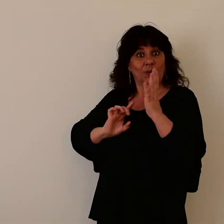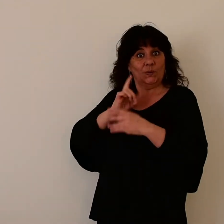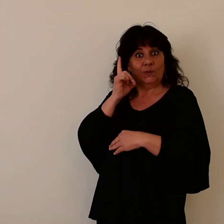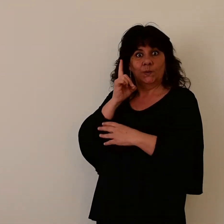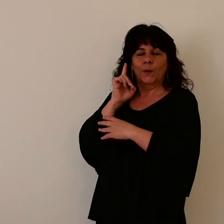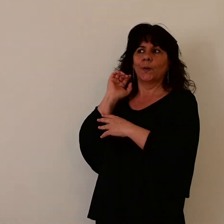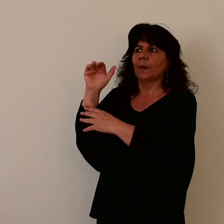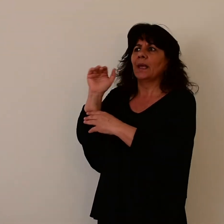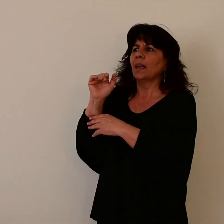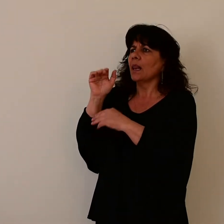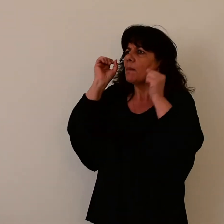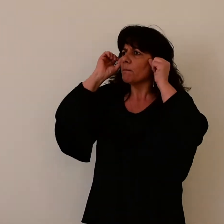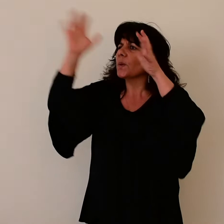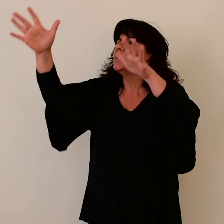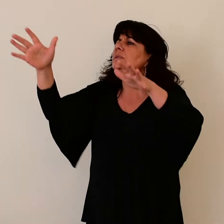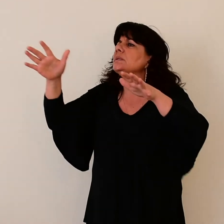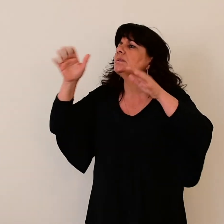Moïse, Moïse !»